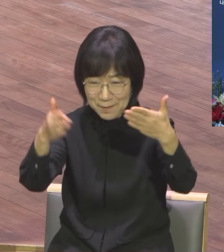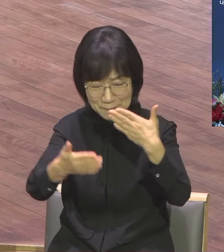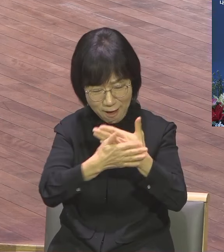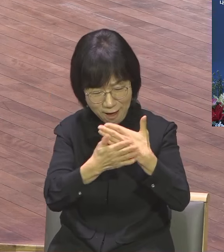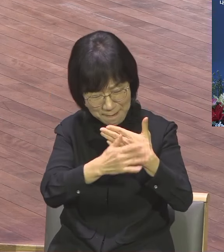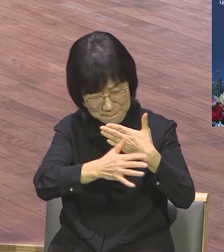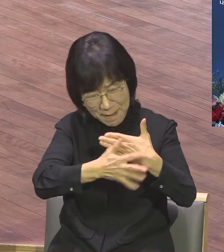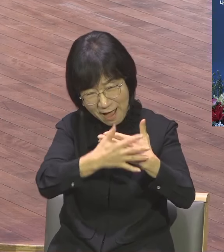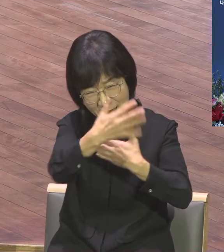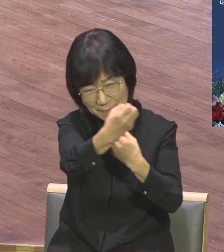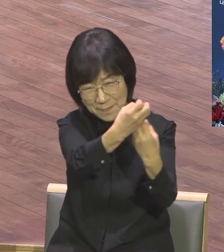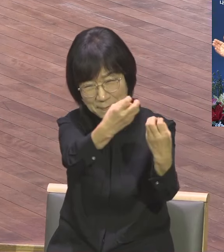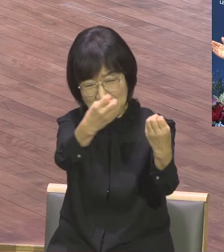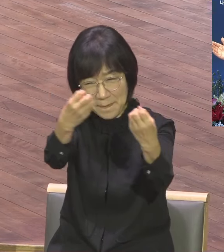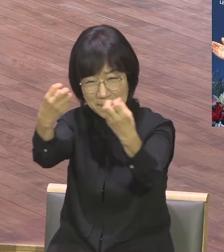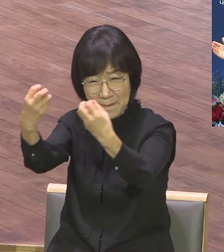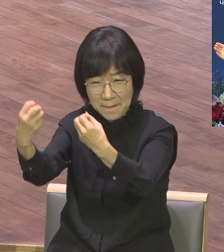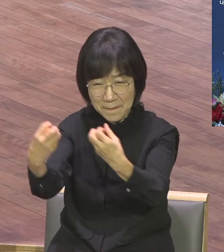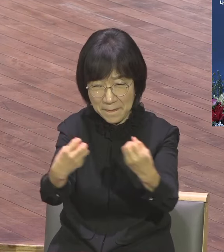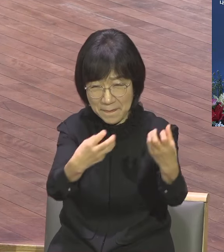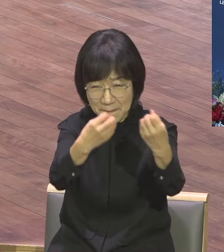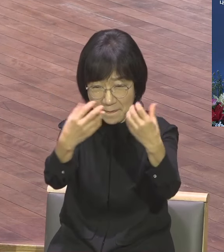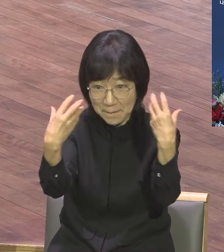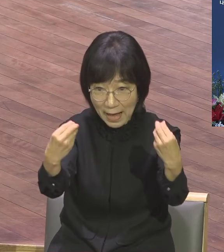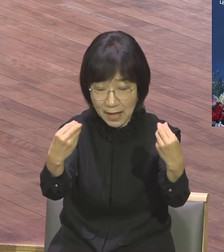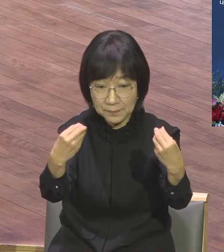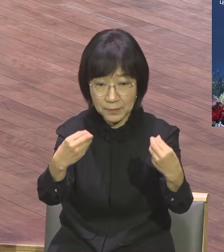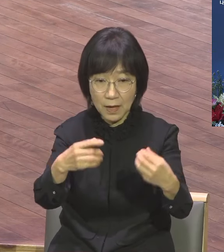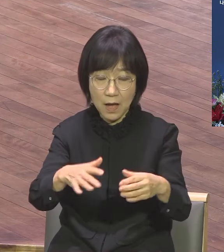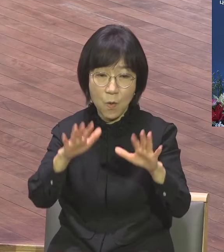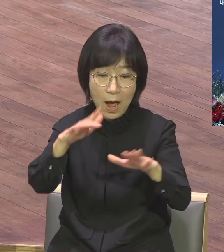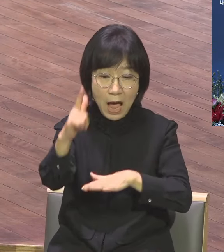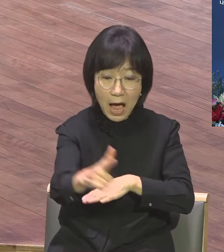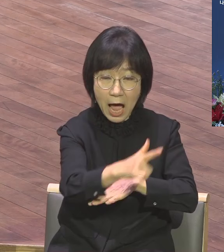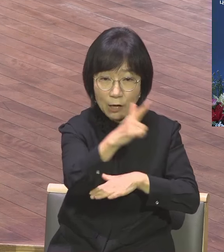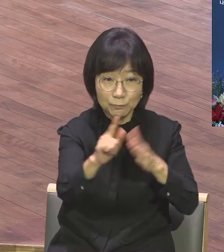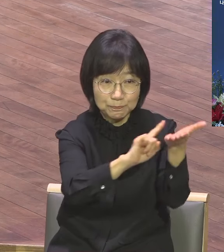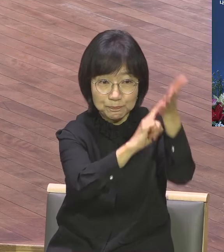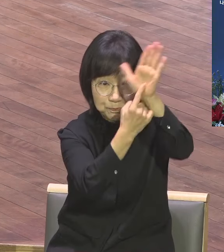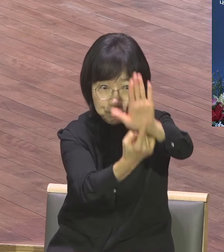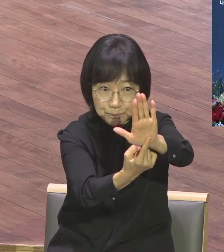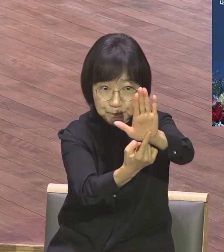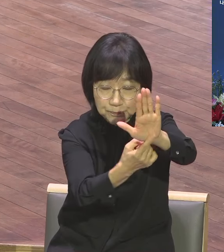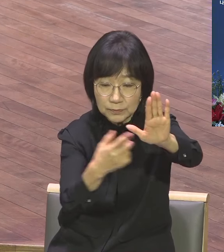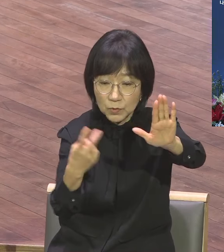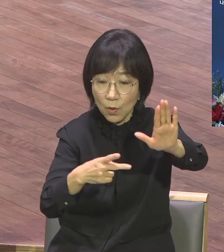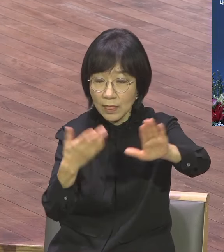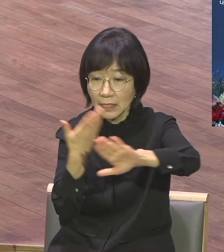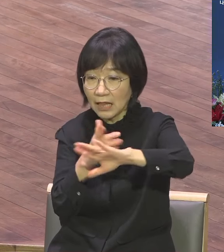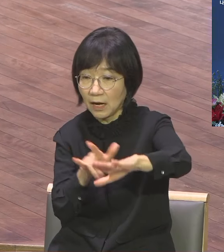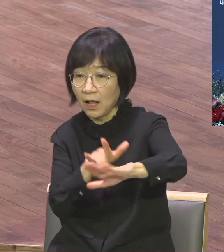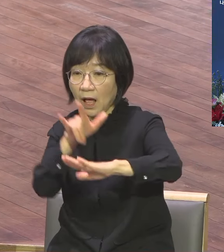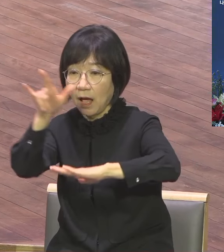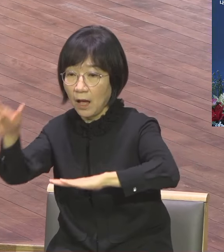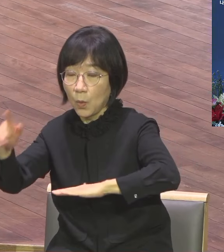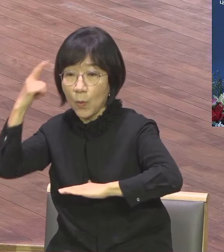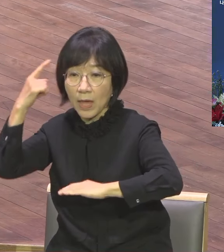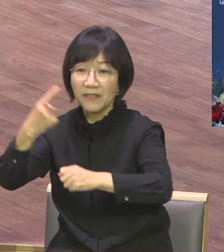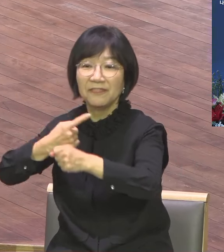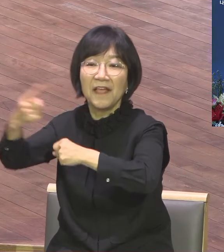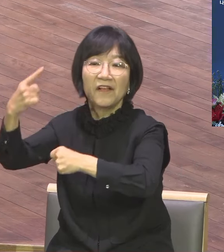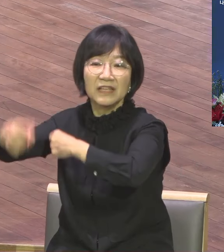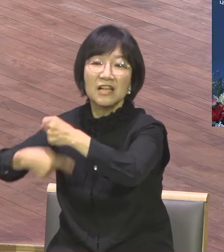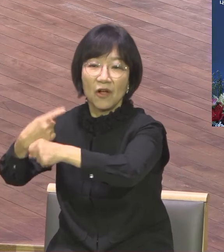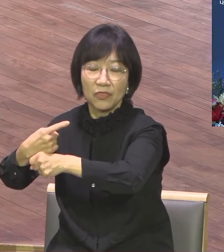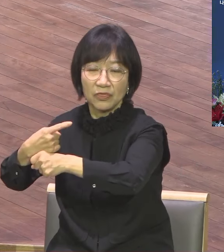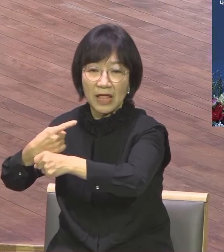다음날 바로 해외로 간대요. 왜 해외로 가느냐? 이제 다음에 장식할 것을 해외에